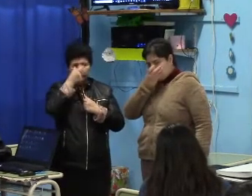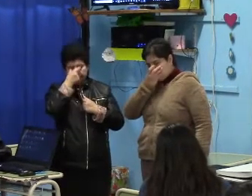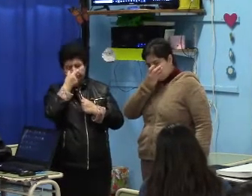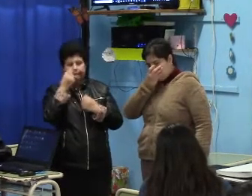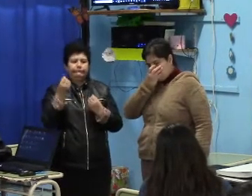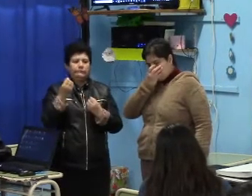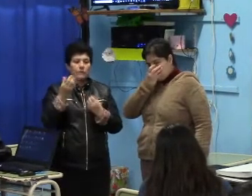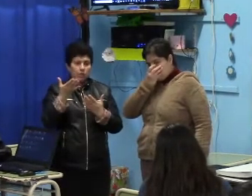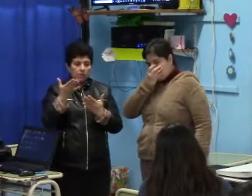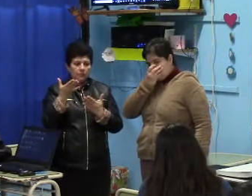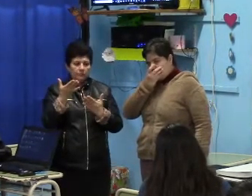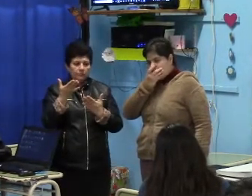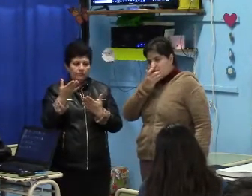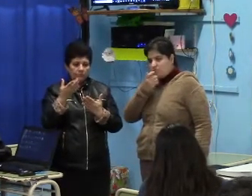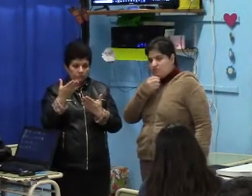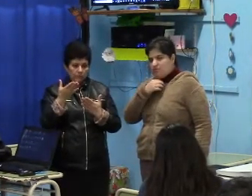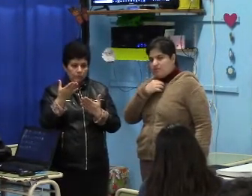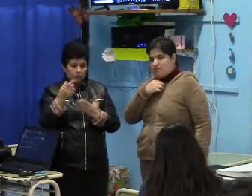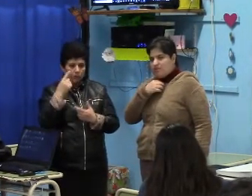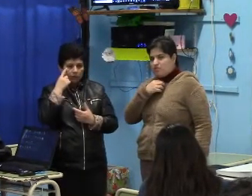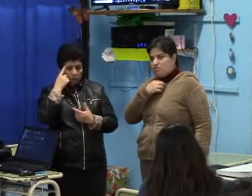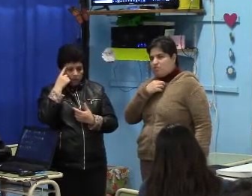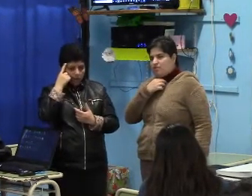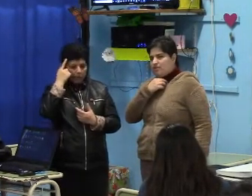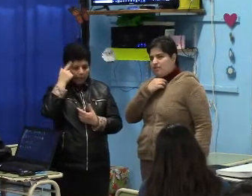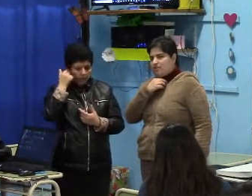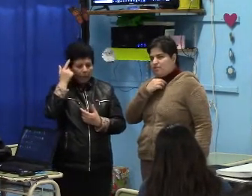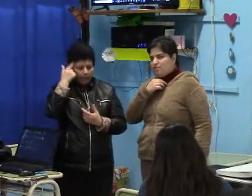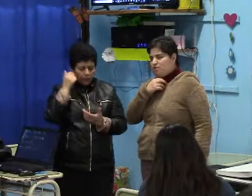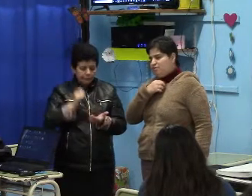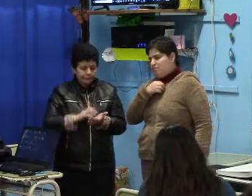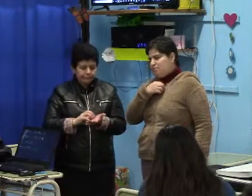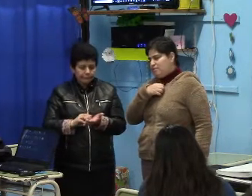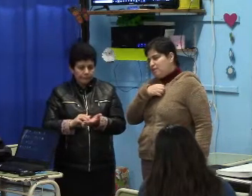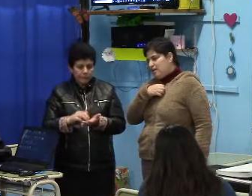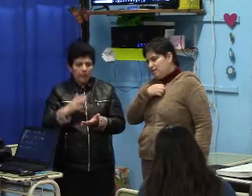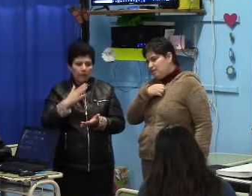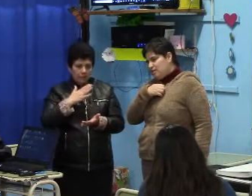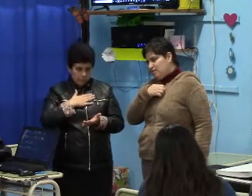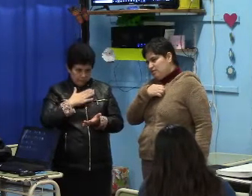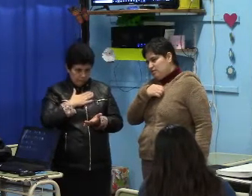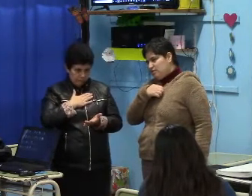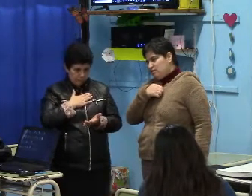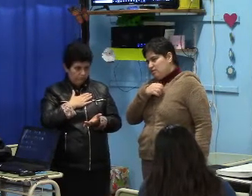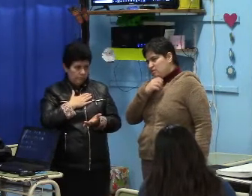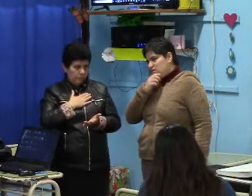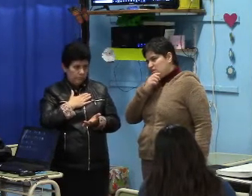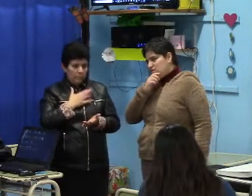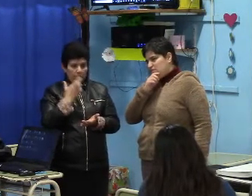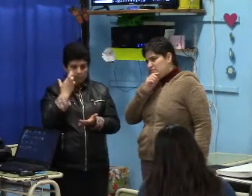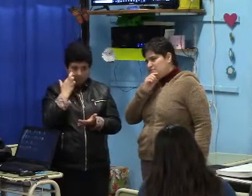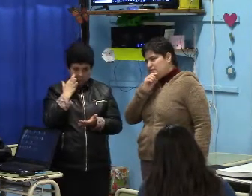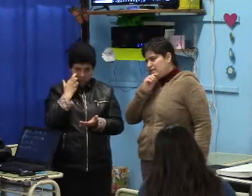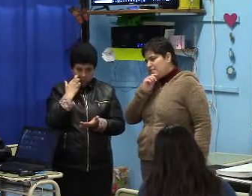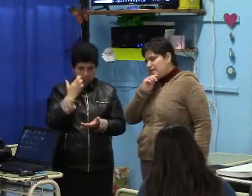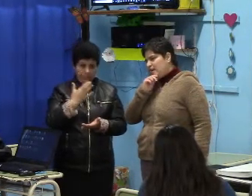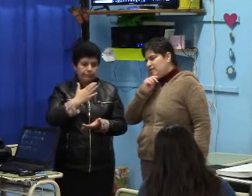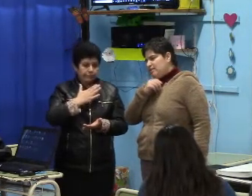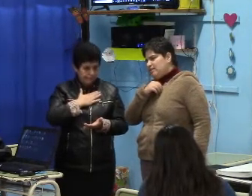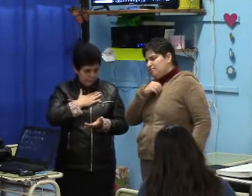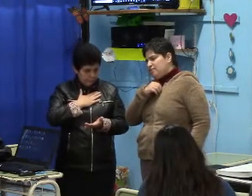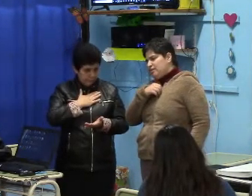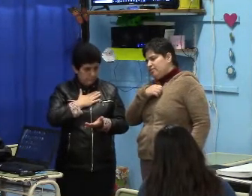entrenamiento. Sí, ese es un tema que yo lo vivo en carne propia por mi padre. Mi